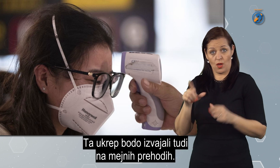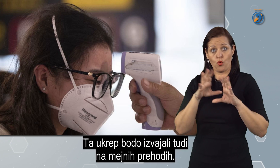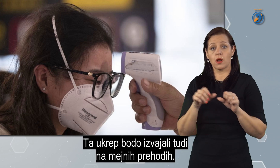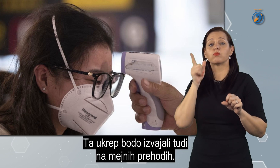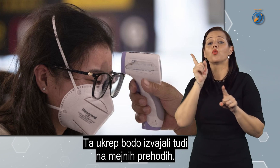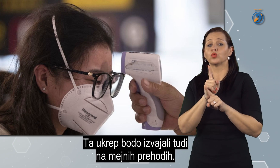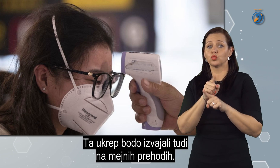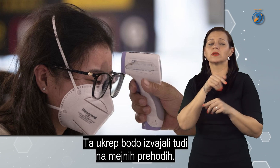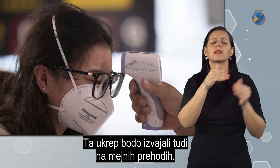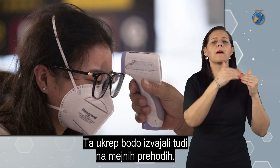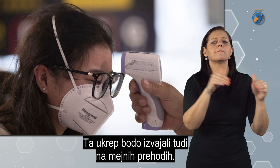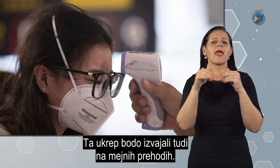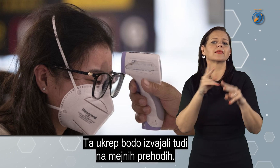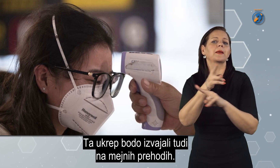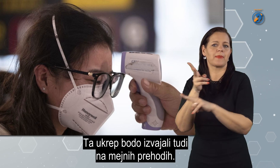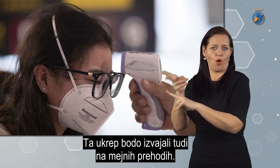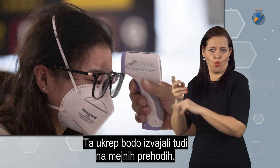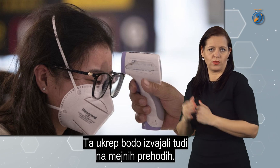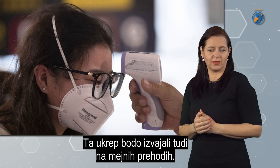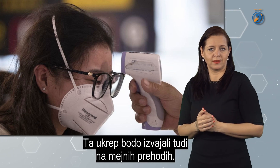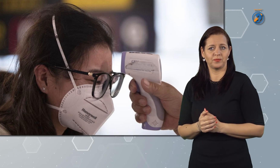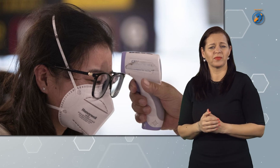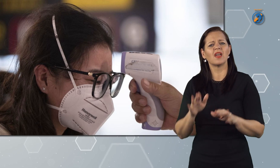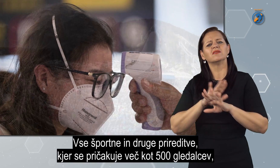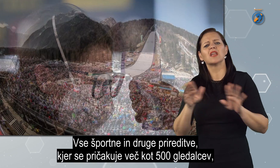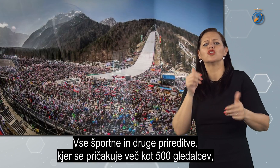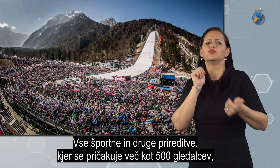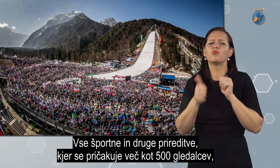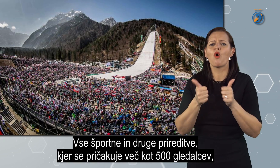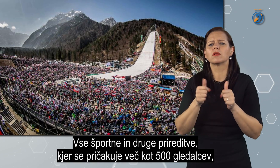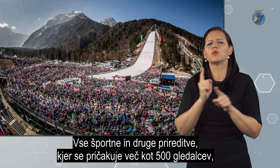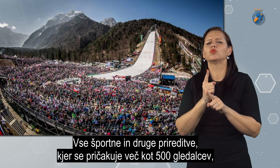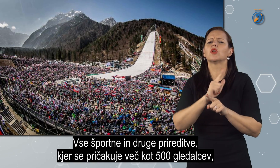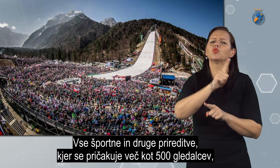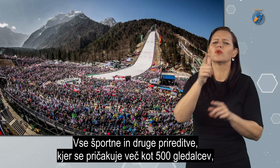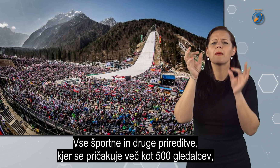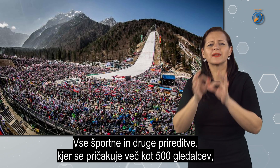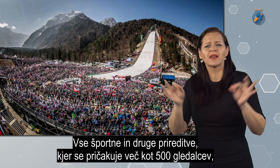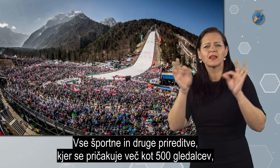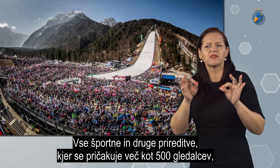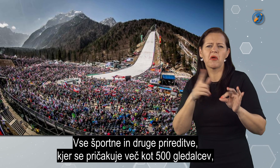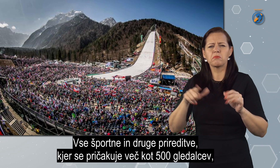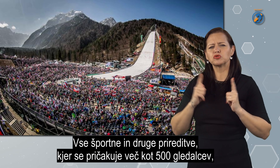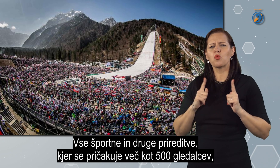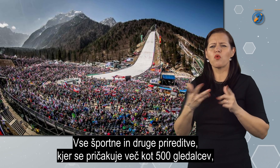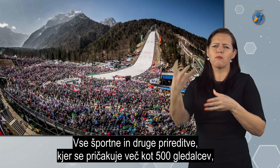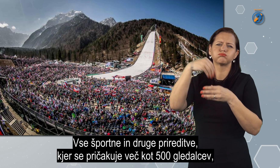Ta ukrep bodo izvajali tudi na mejnih prehodih. Vse športne in druge prireditve, kjer se pričakuje več kot